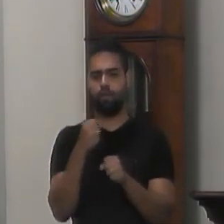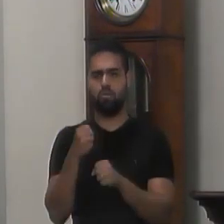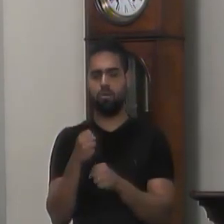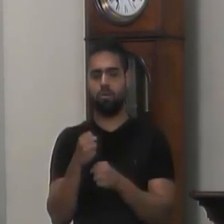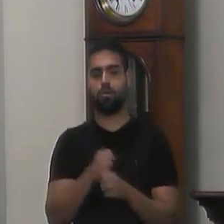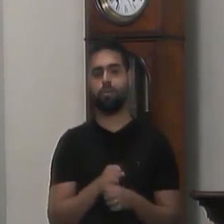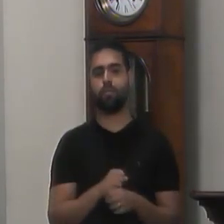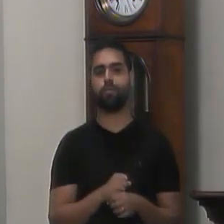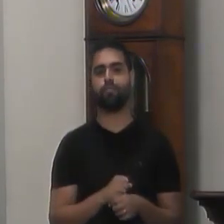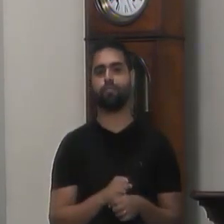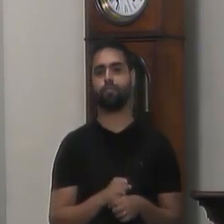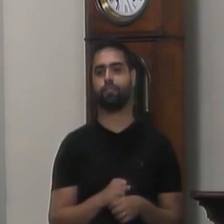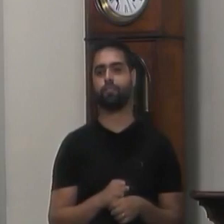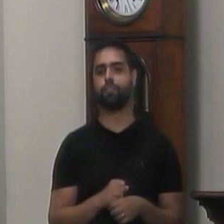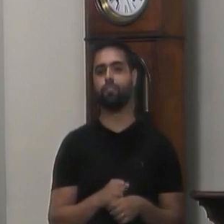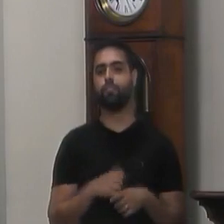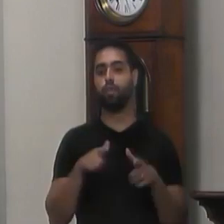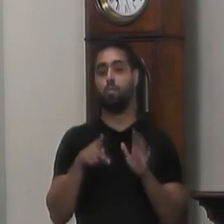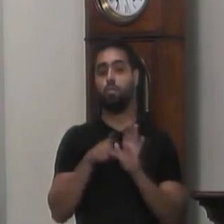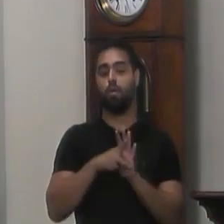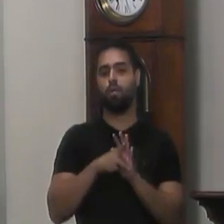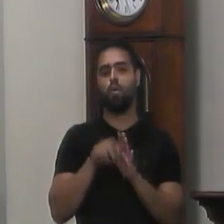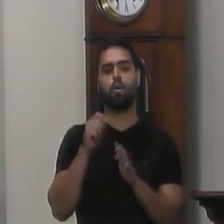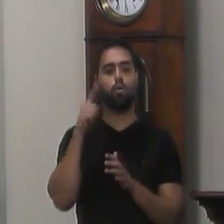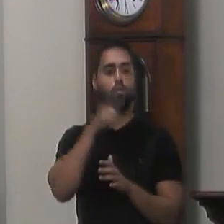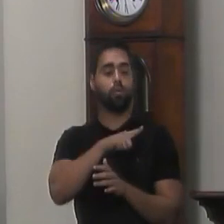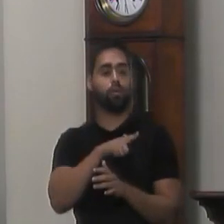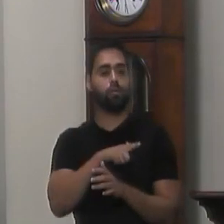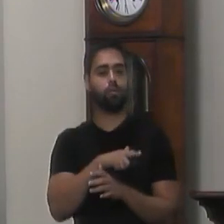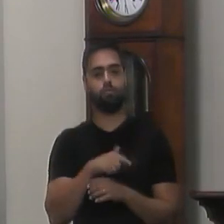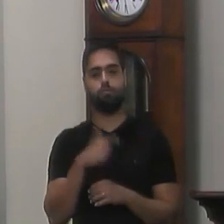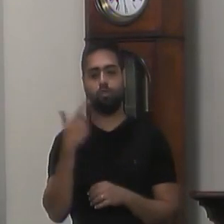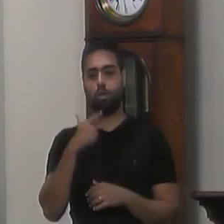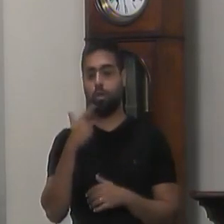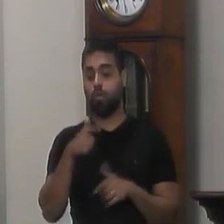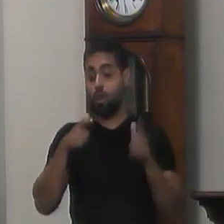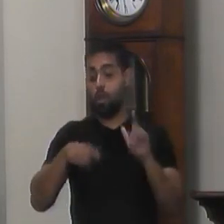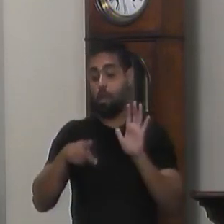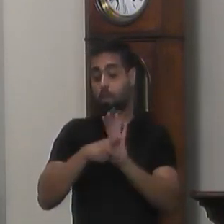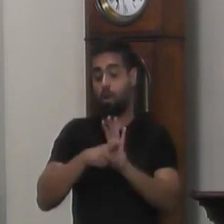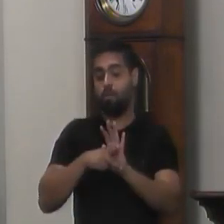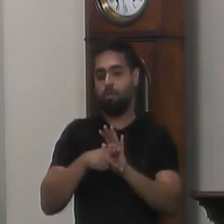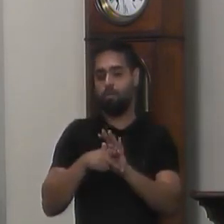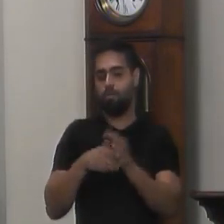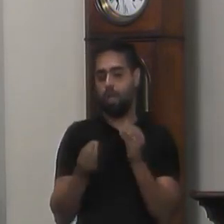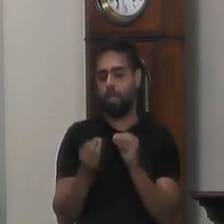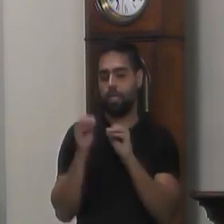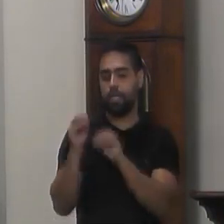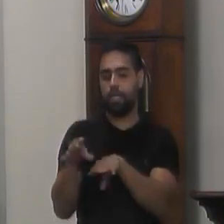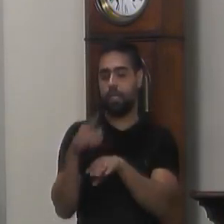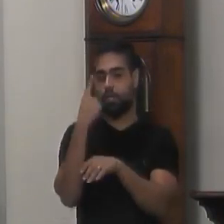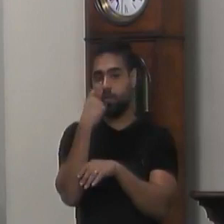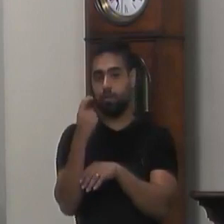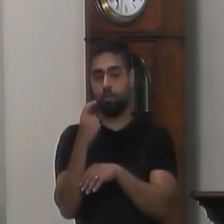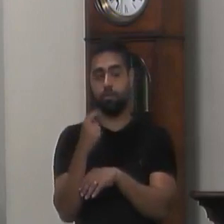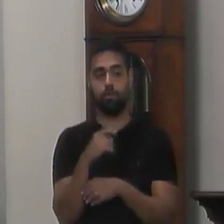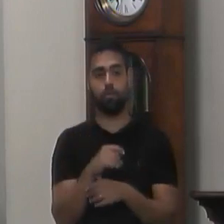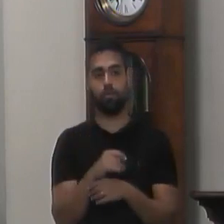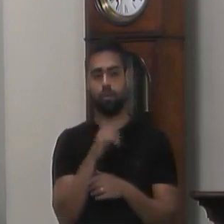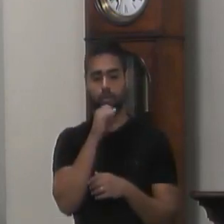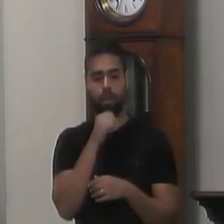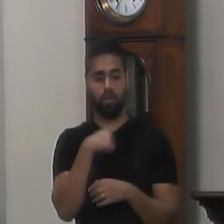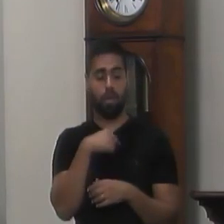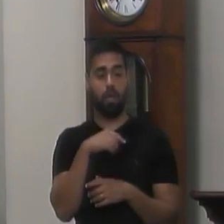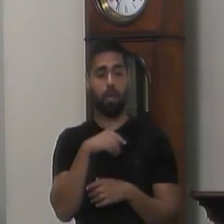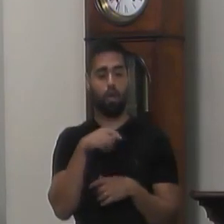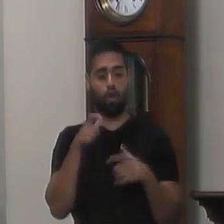Vassoura, lá onde que é o lixão lá. Então o que acontece? Não tem lugar para jogar no nosso município. No meu bairro mesmo, eu já conversei